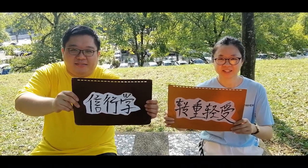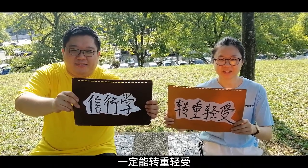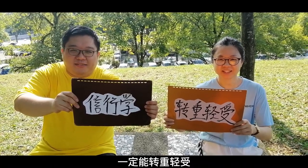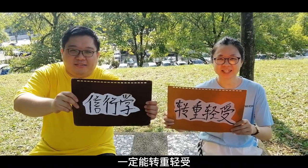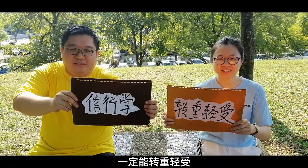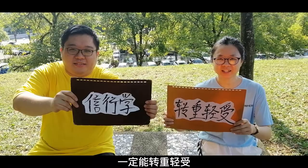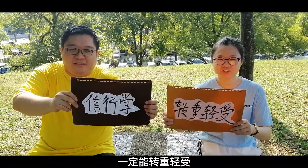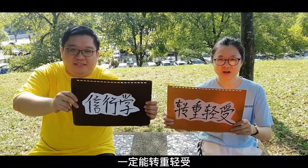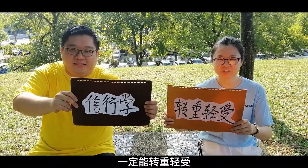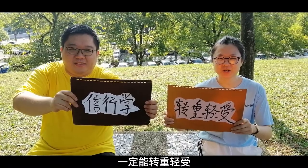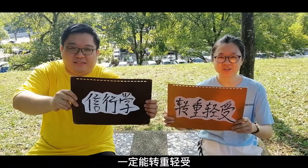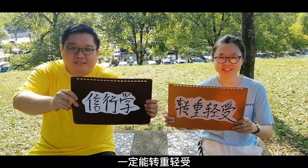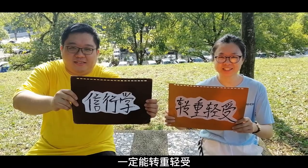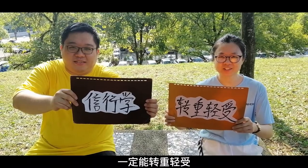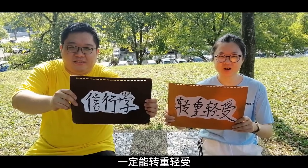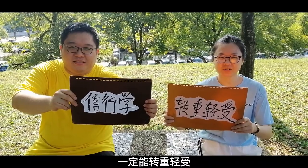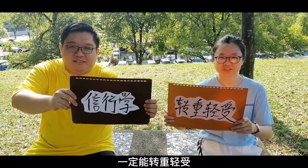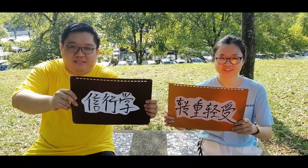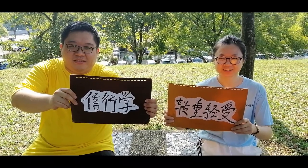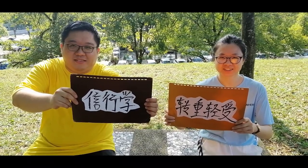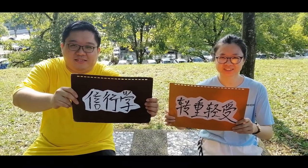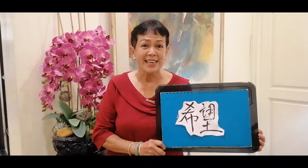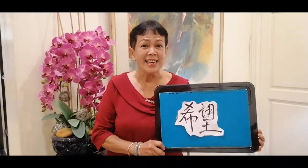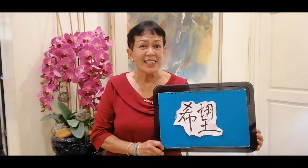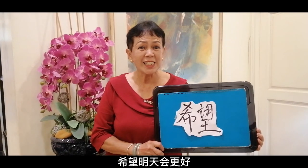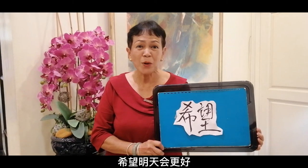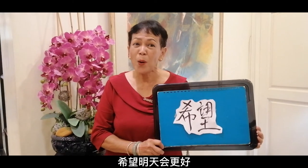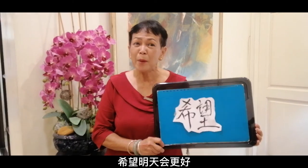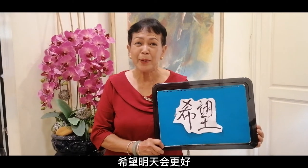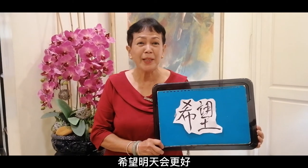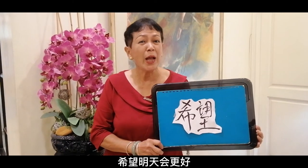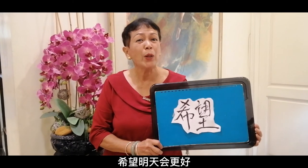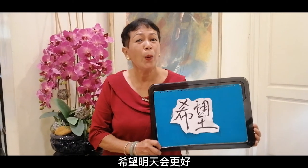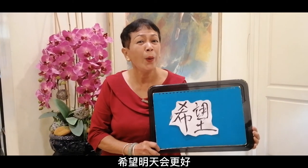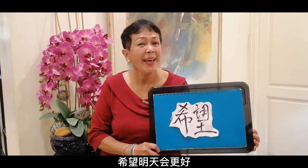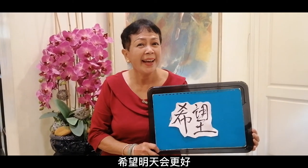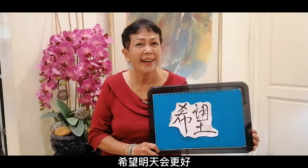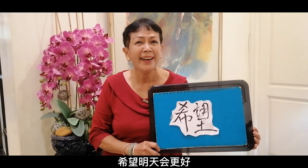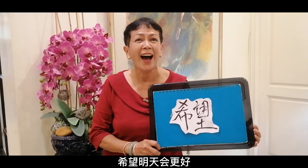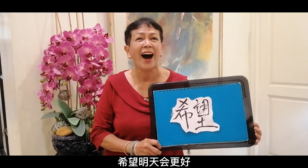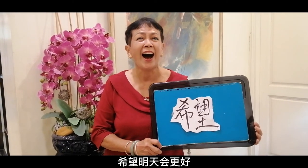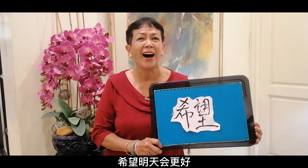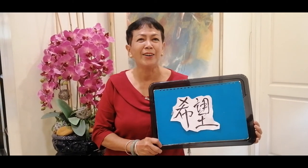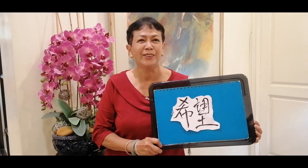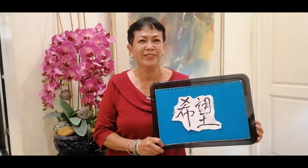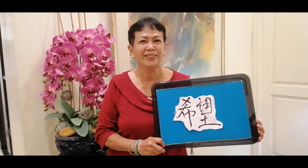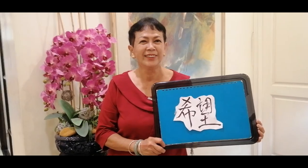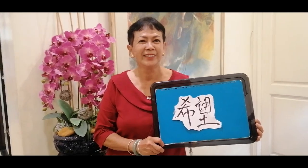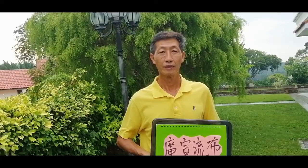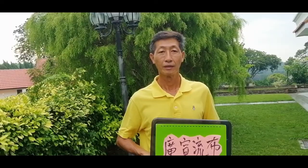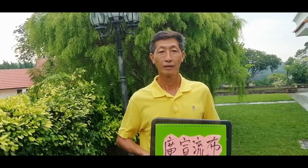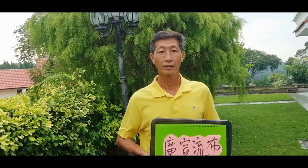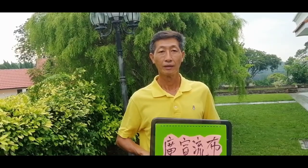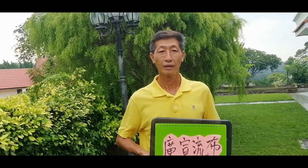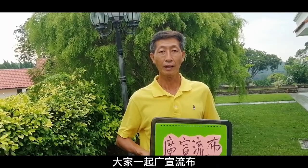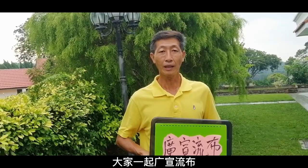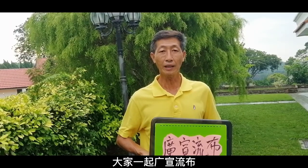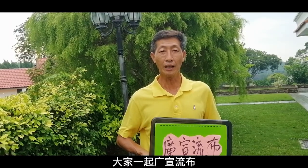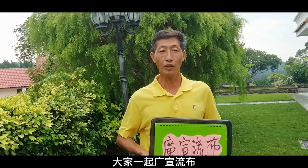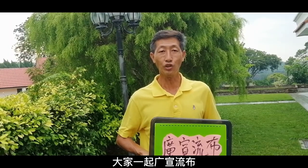一定能掌控节奏， 希望明天会更好。 大家一起讲